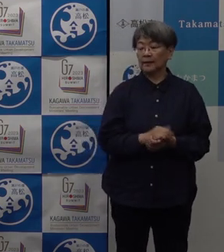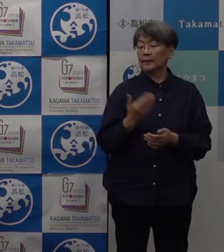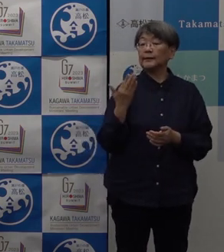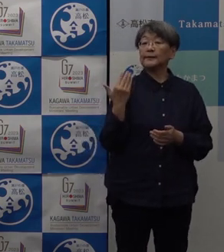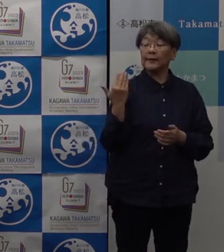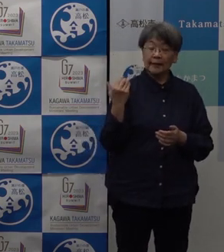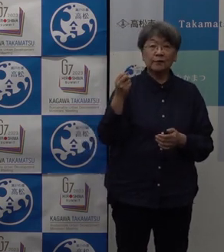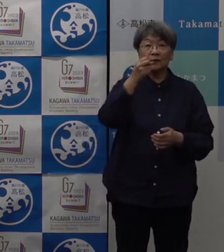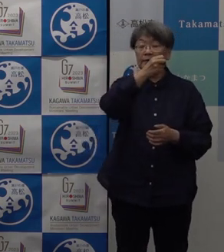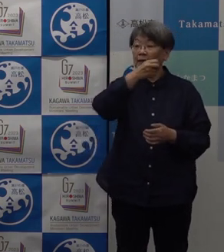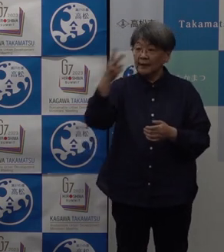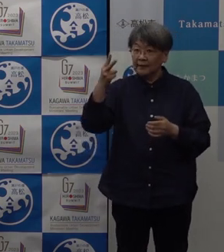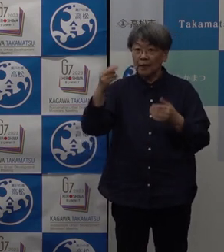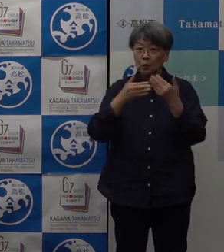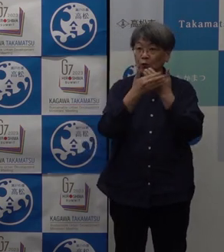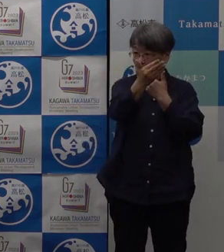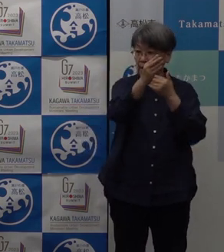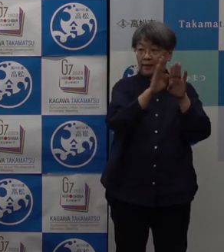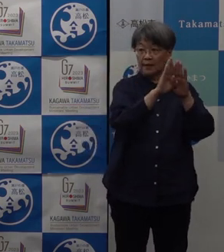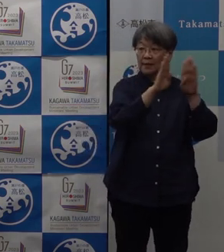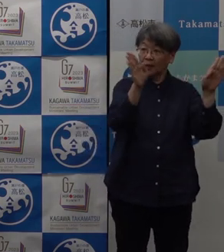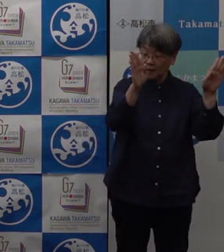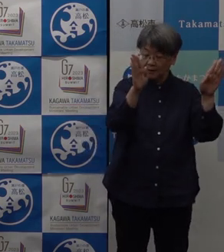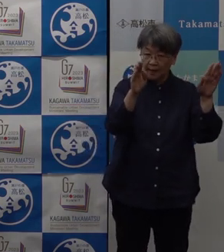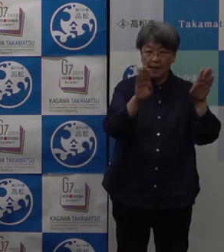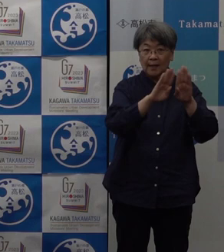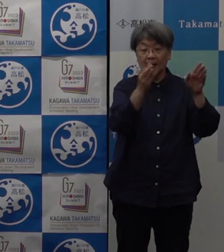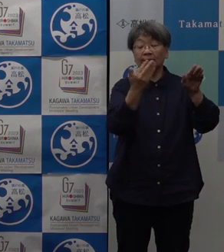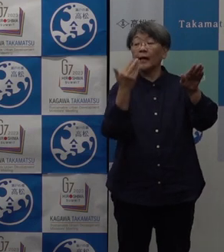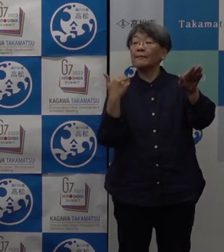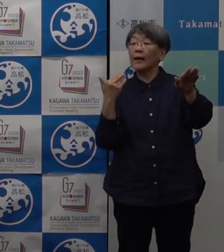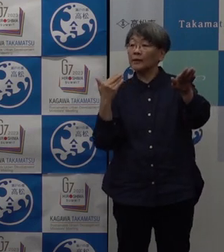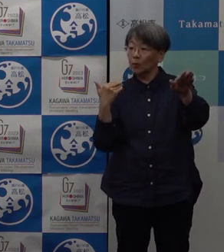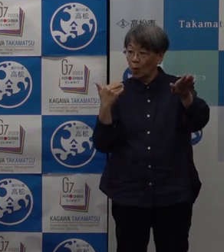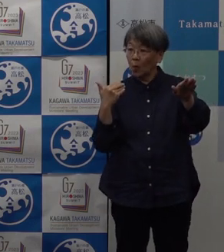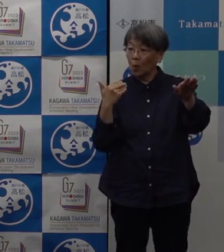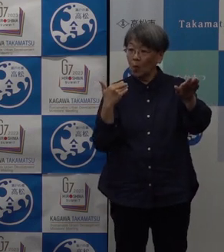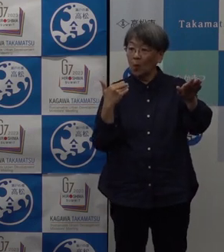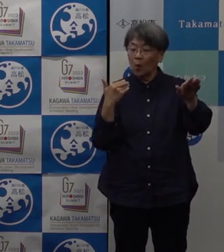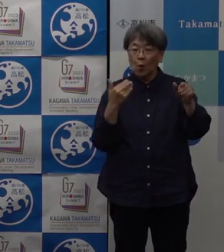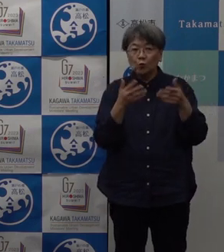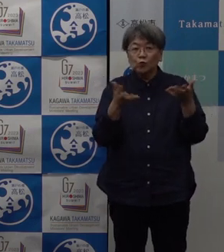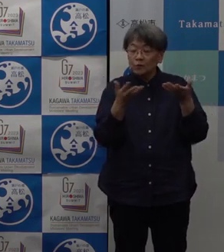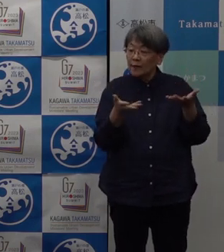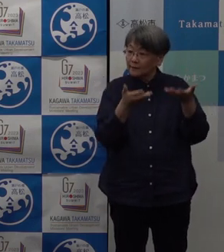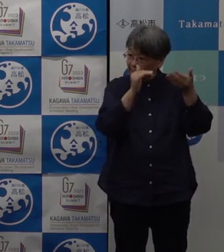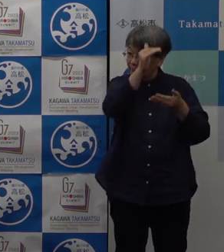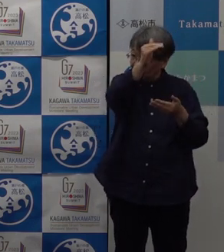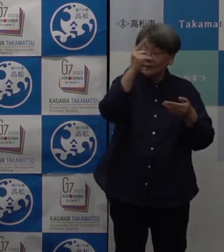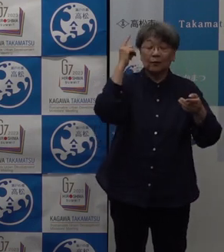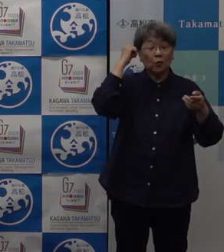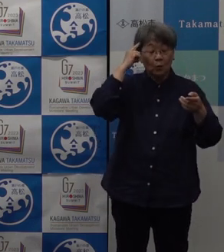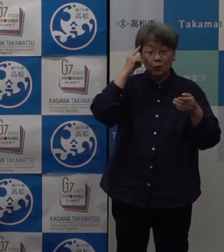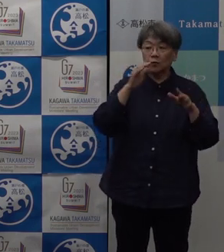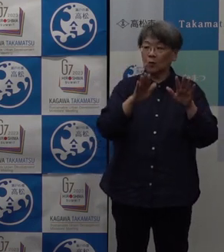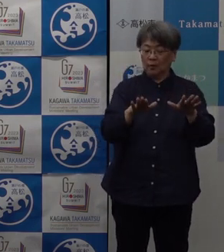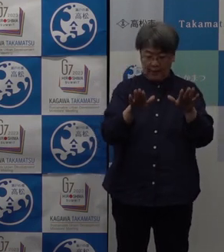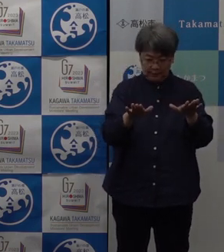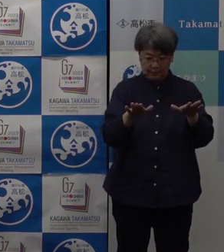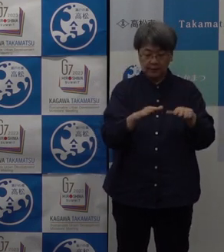日第2回の総会も開かれて、開催前の、まあ、ムードが高まってきているかと思うんですけれども、今回